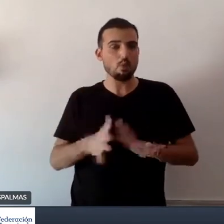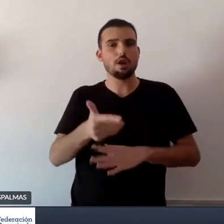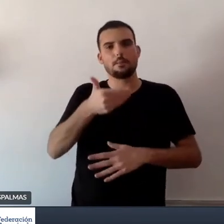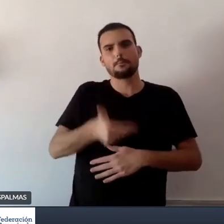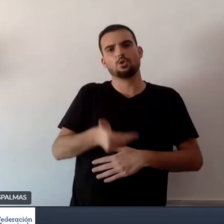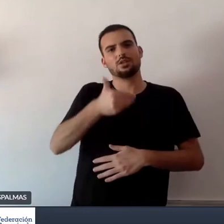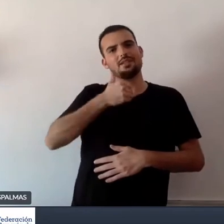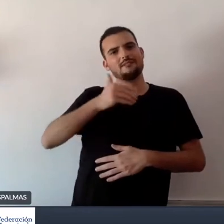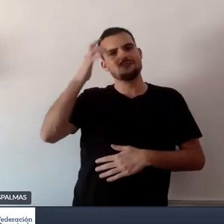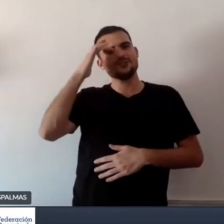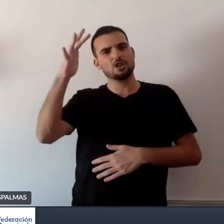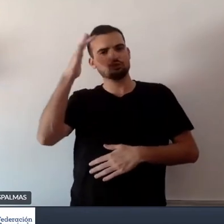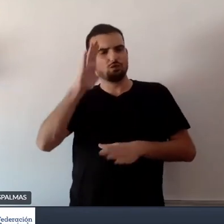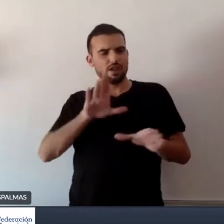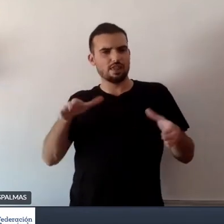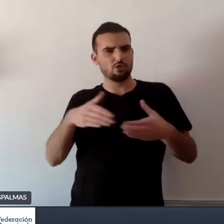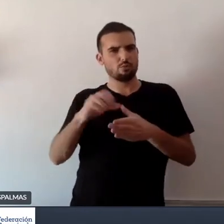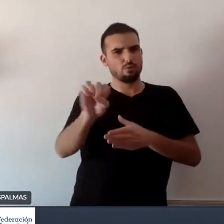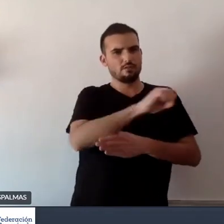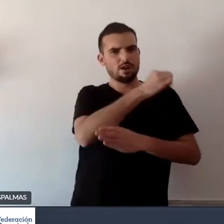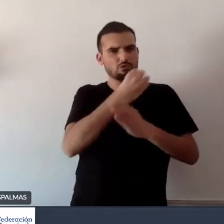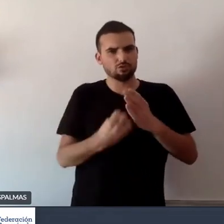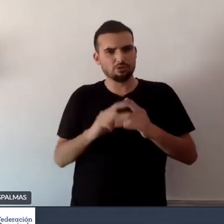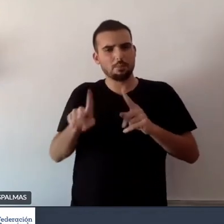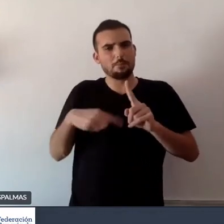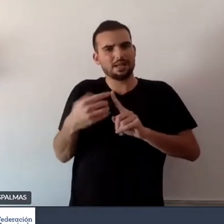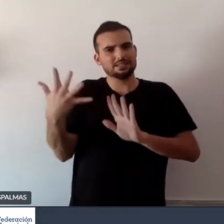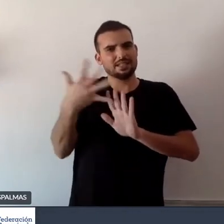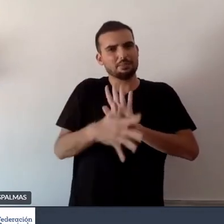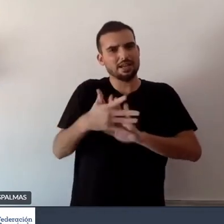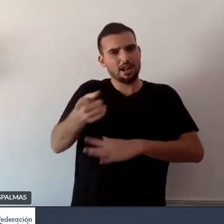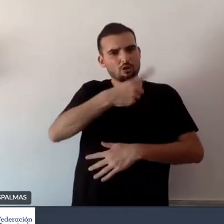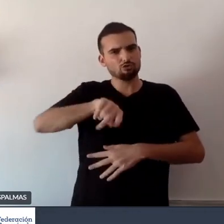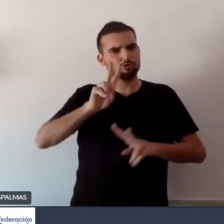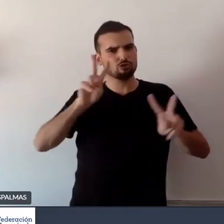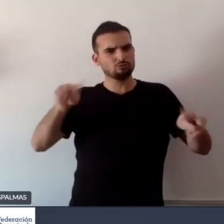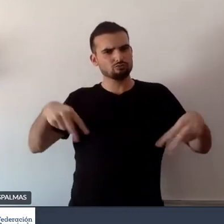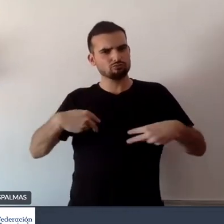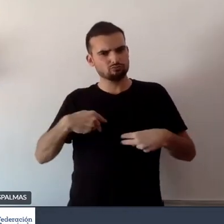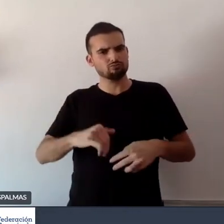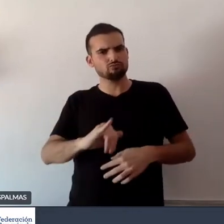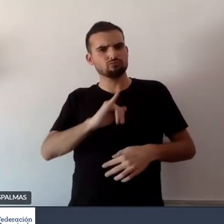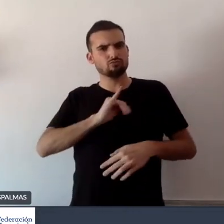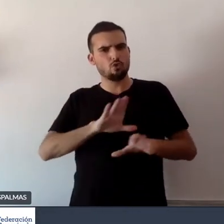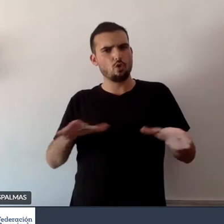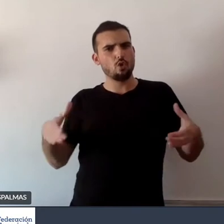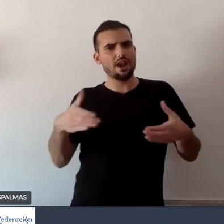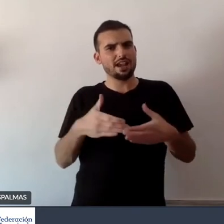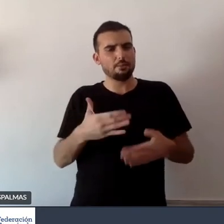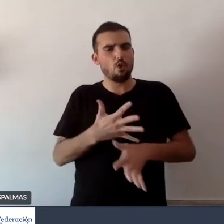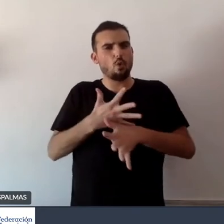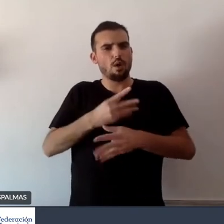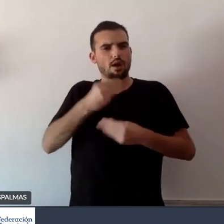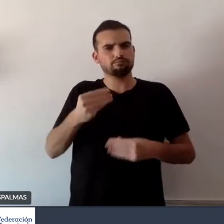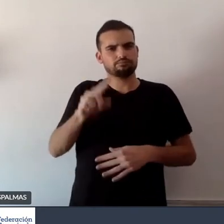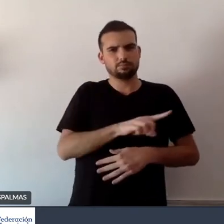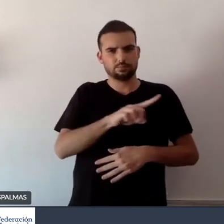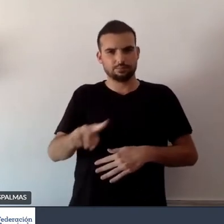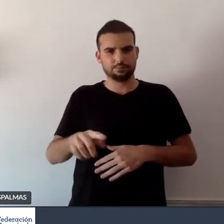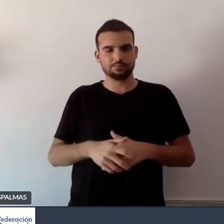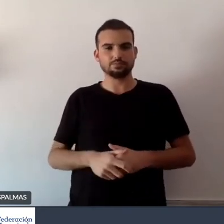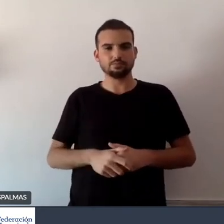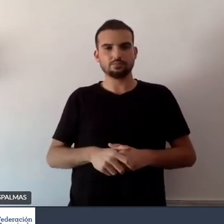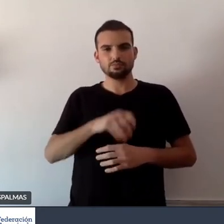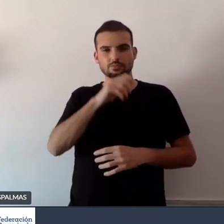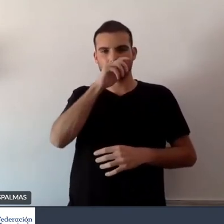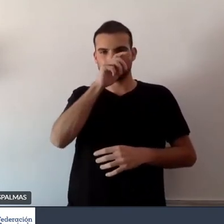filosofía definida en cuanto a qué es lo que nos va a identificar como un juego, como un equipo que juega corriendo. En el juego